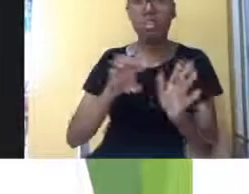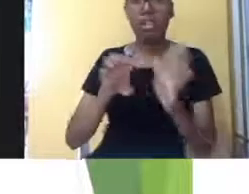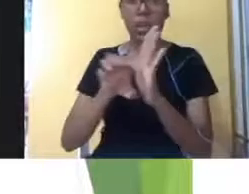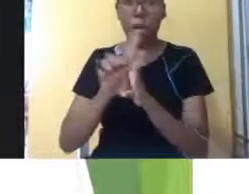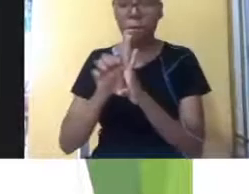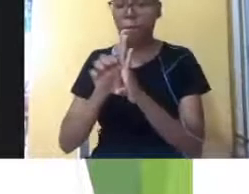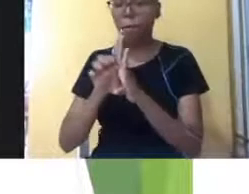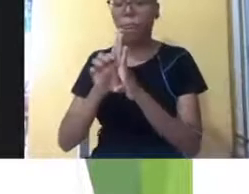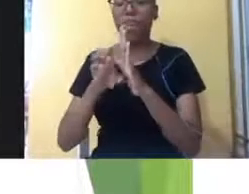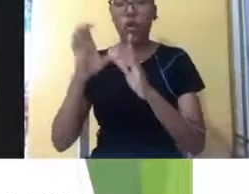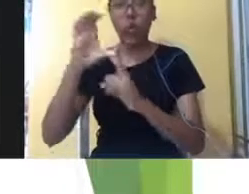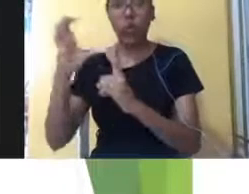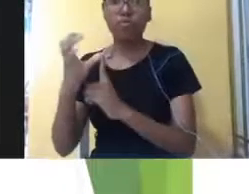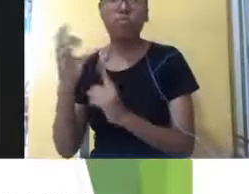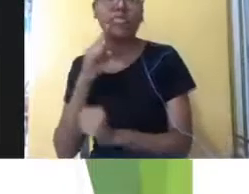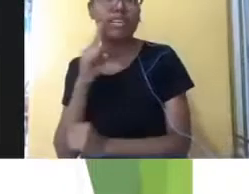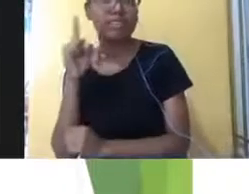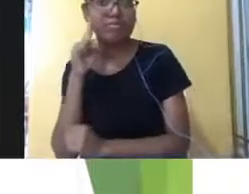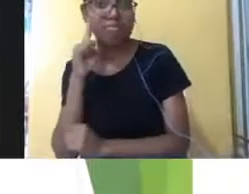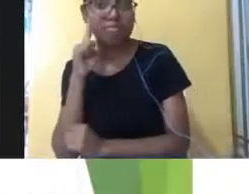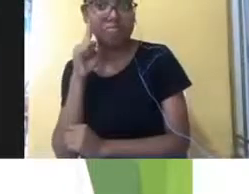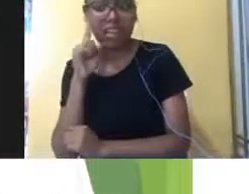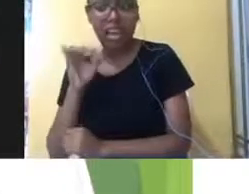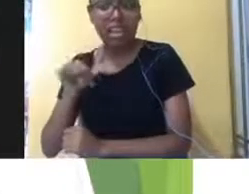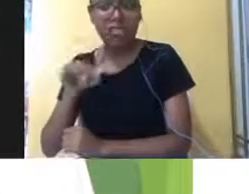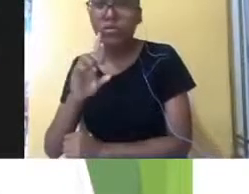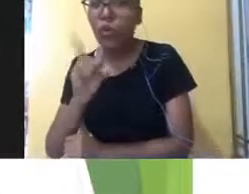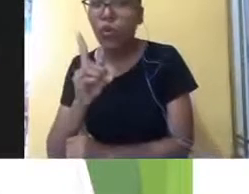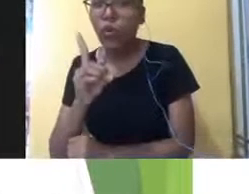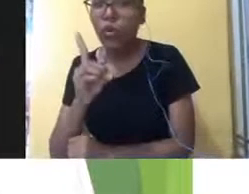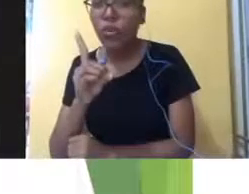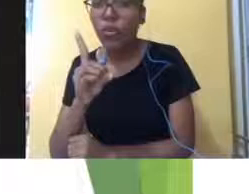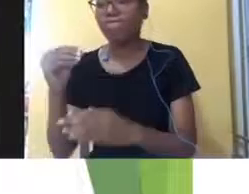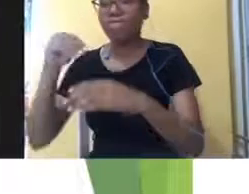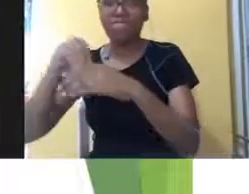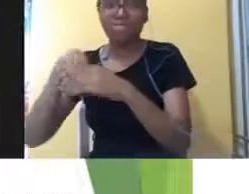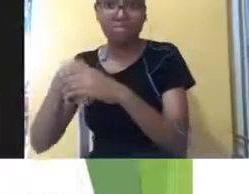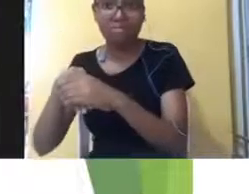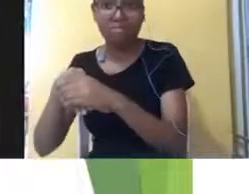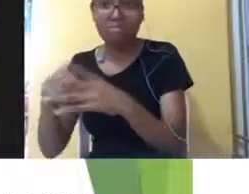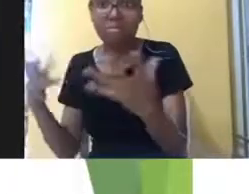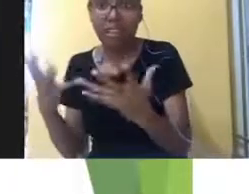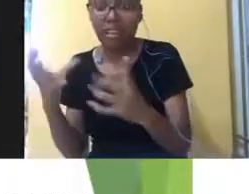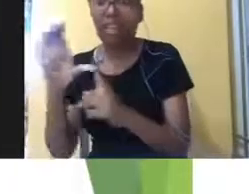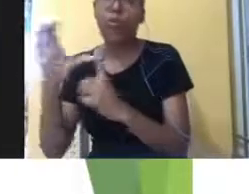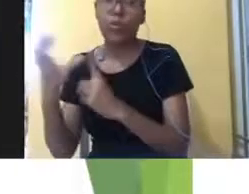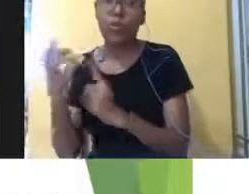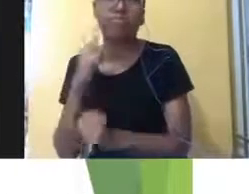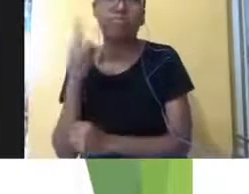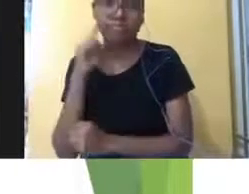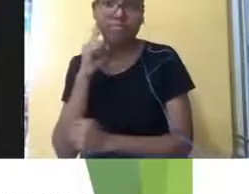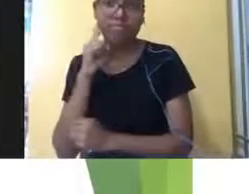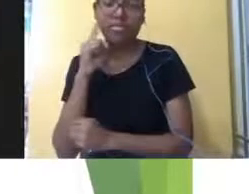herencia social. En el caso de ellos, la comunidad sorda crece en una comunidad, en una